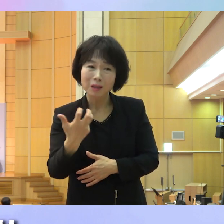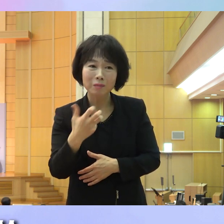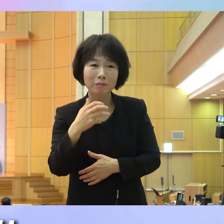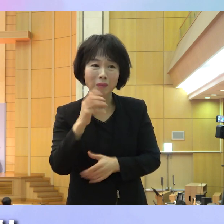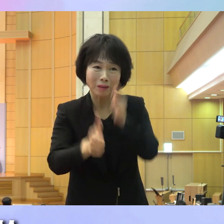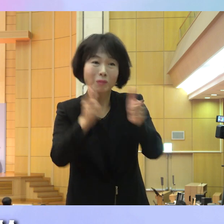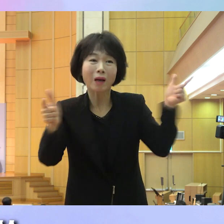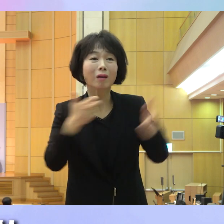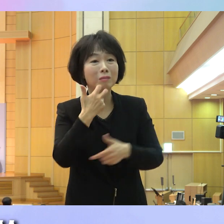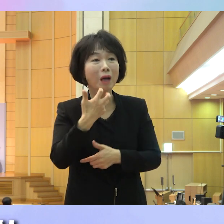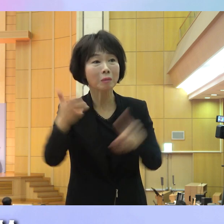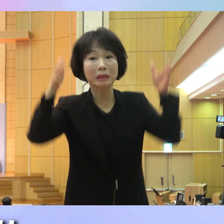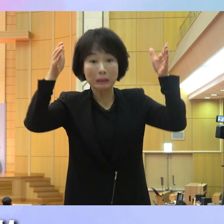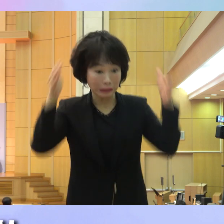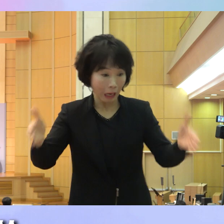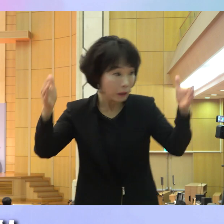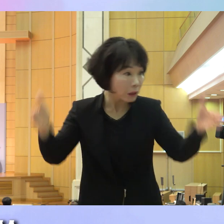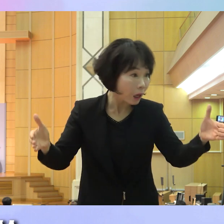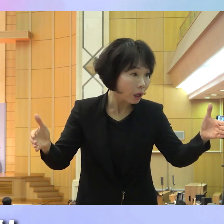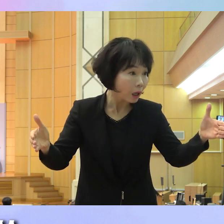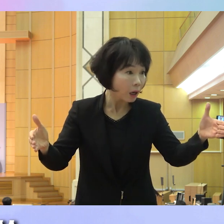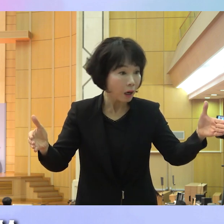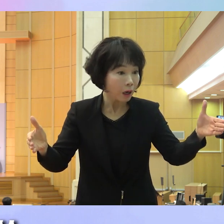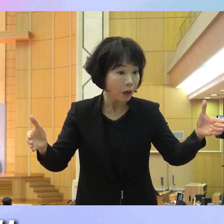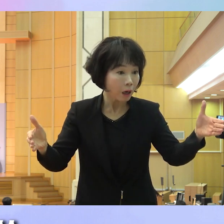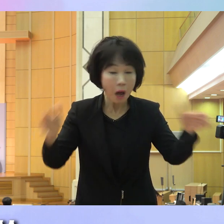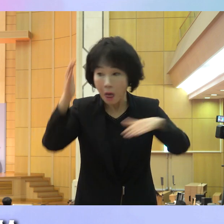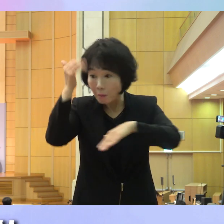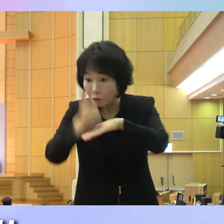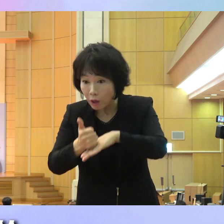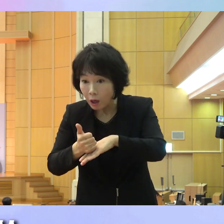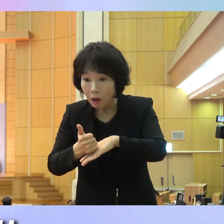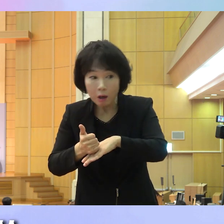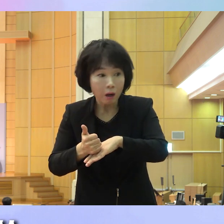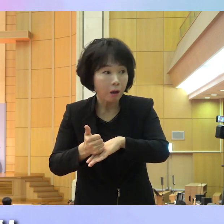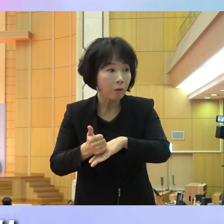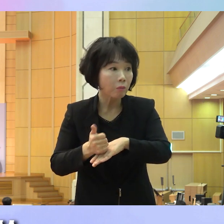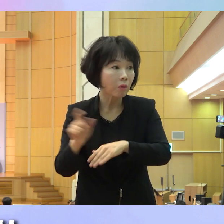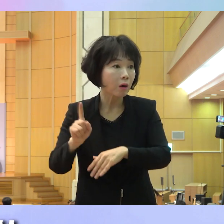뭐가 있습니까? 아무 의미 없어요. 그리고 요즘에